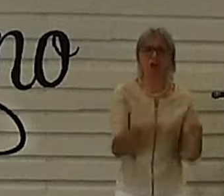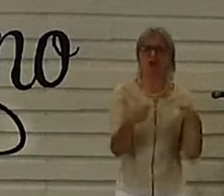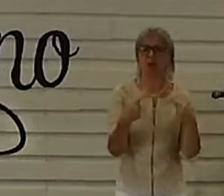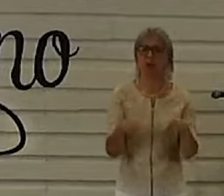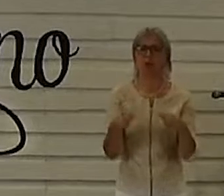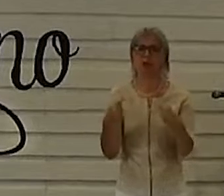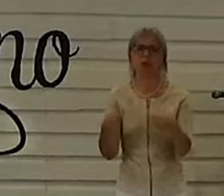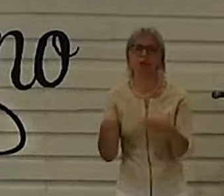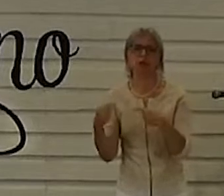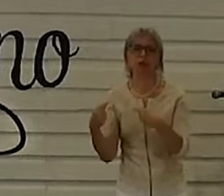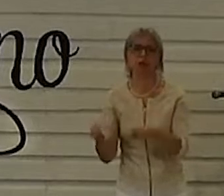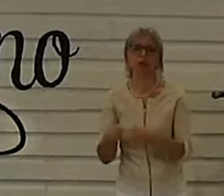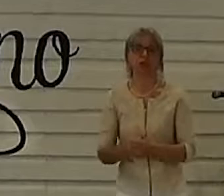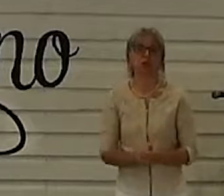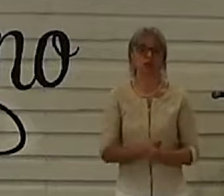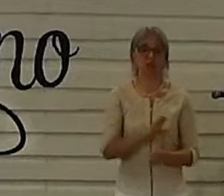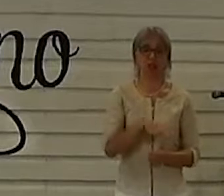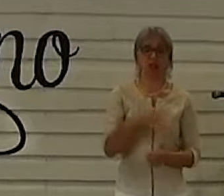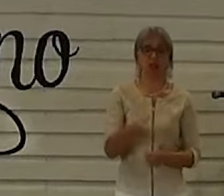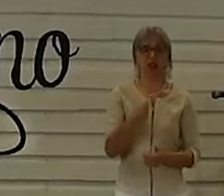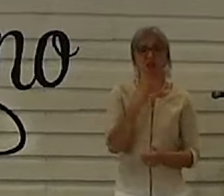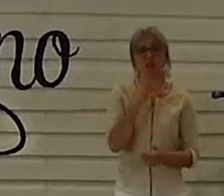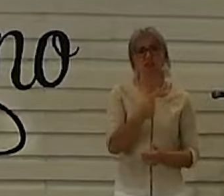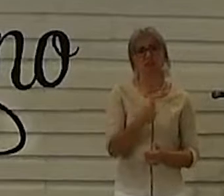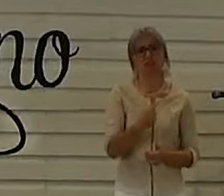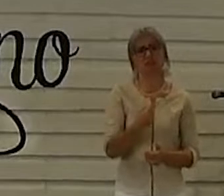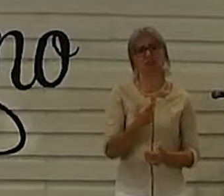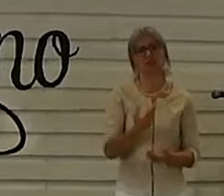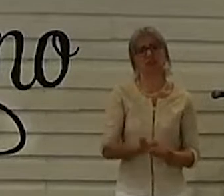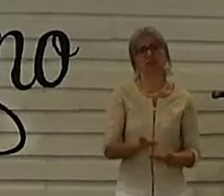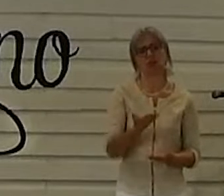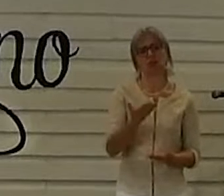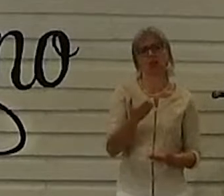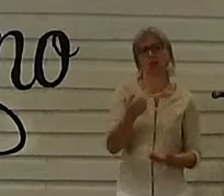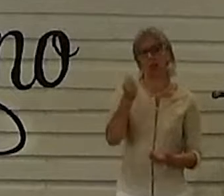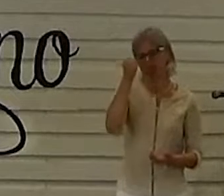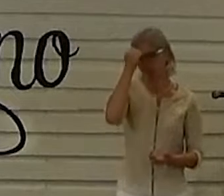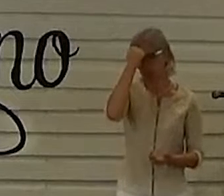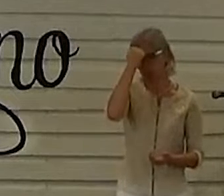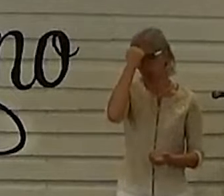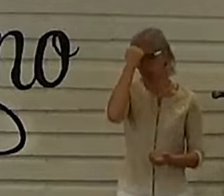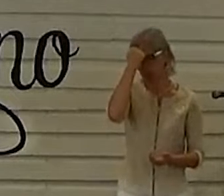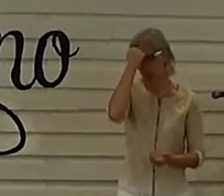petto e diceva: Signore, abbi pietà di me, perdonami, perché sono un peccatore.